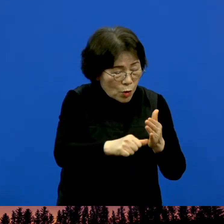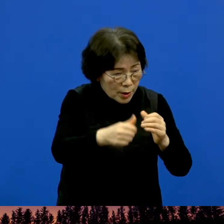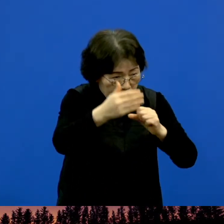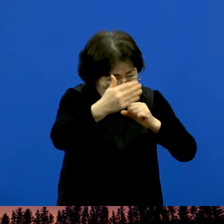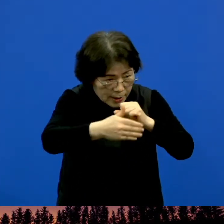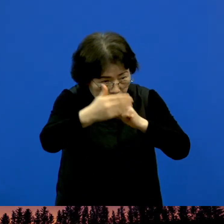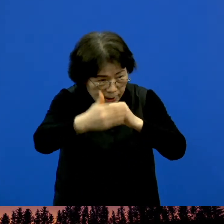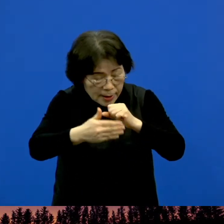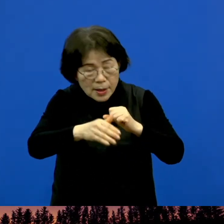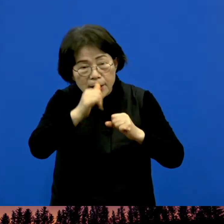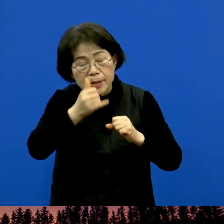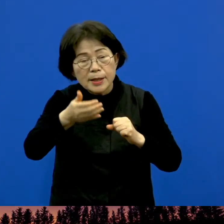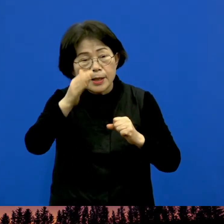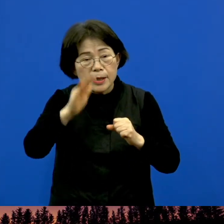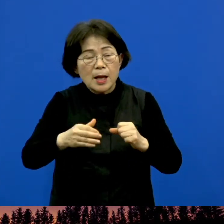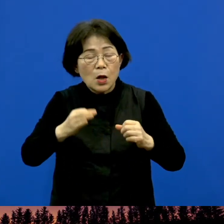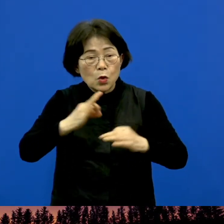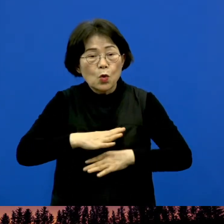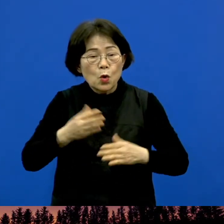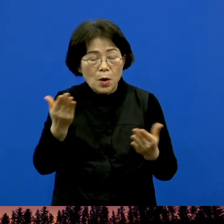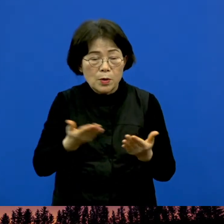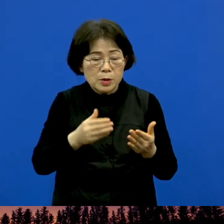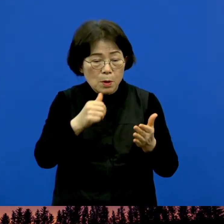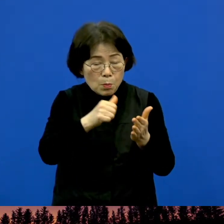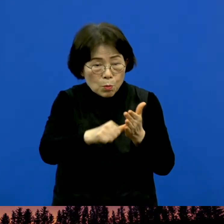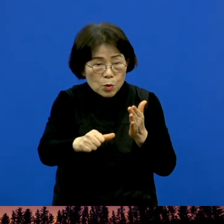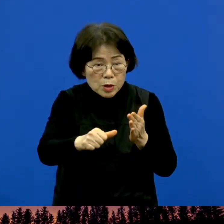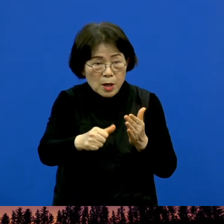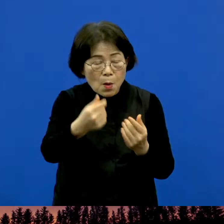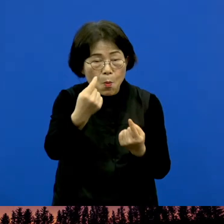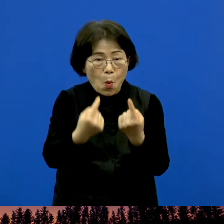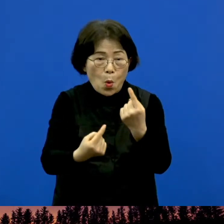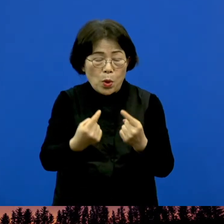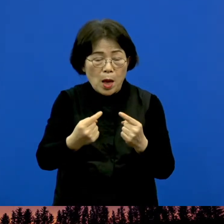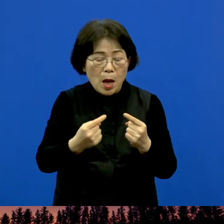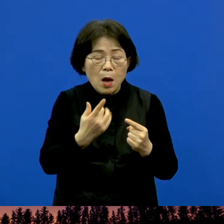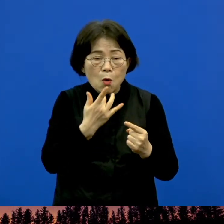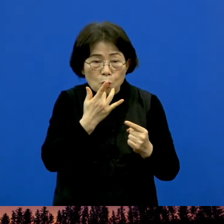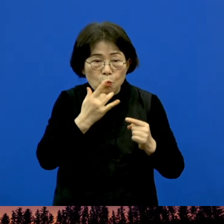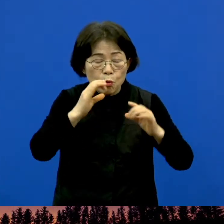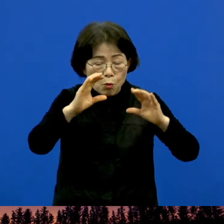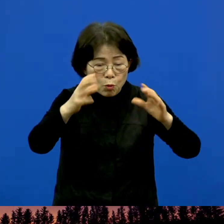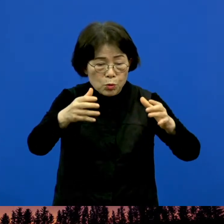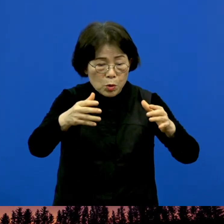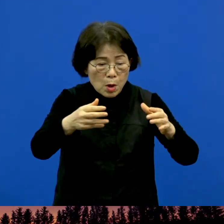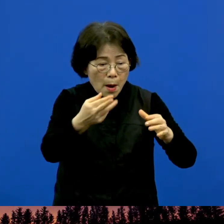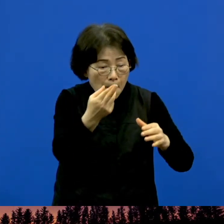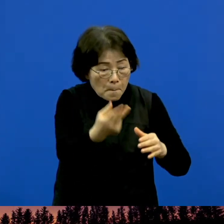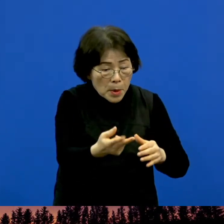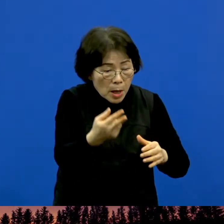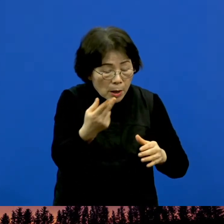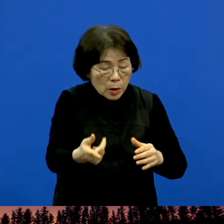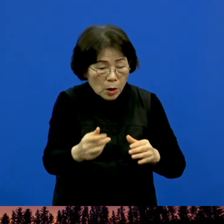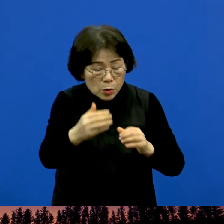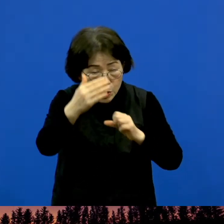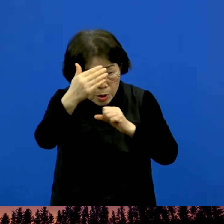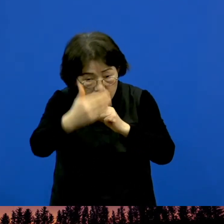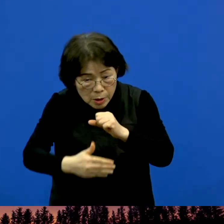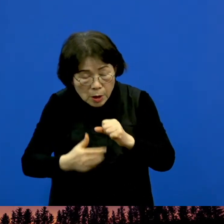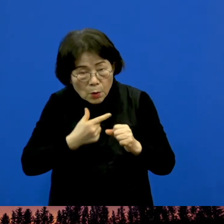수 있는데, 놀라운 것은 어떤 물체를 찍는 게 아니라 우주의 공간에 비어있는 공간을 찍으려고